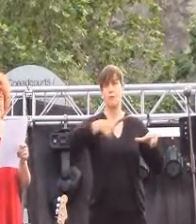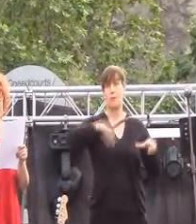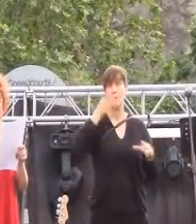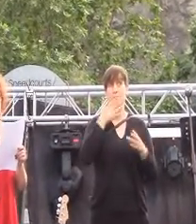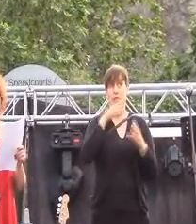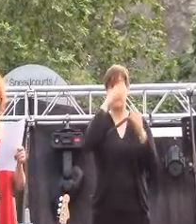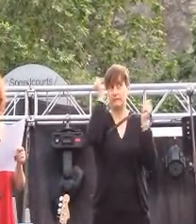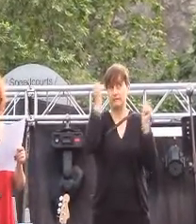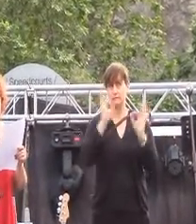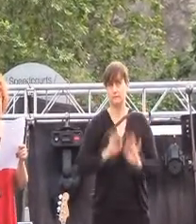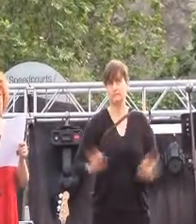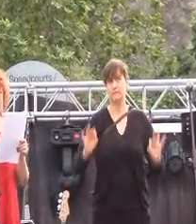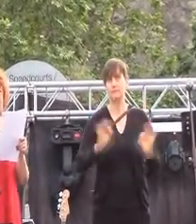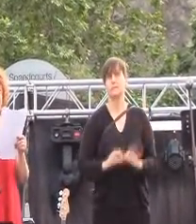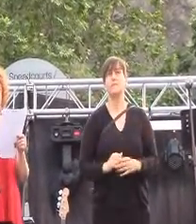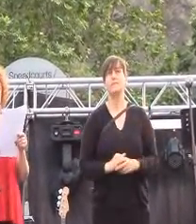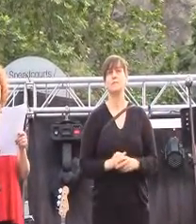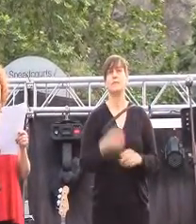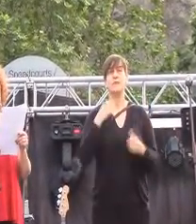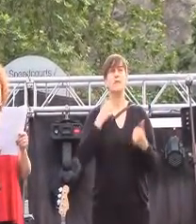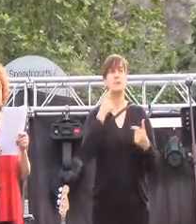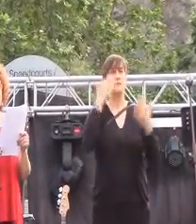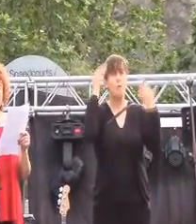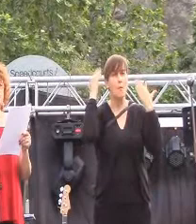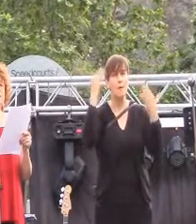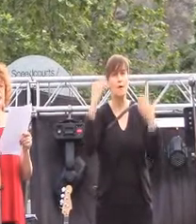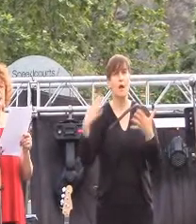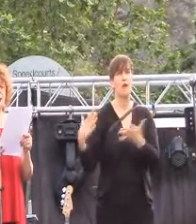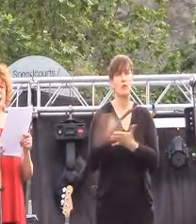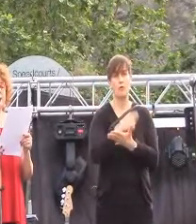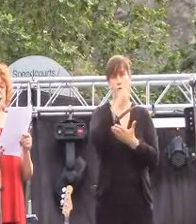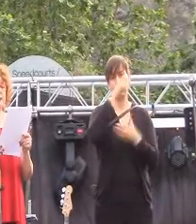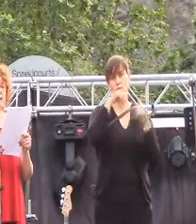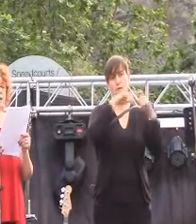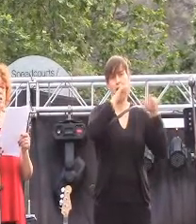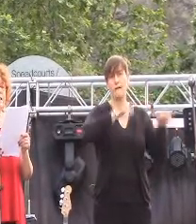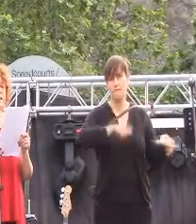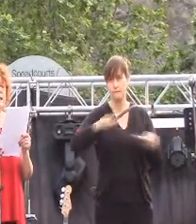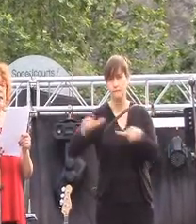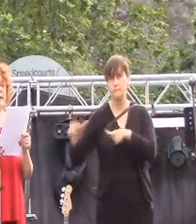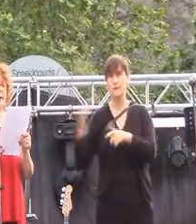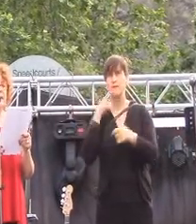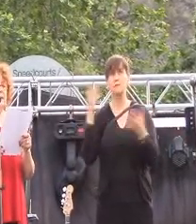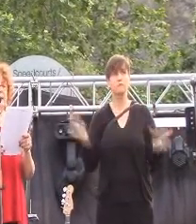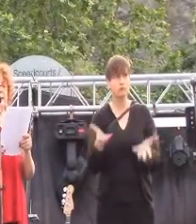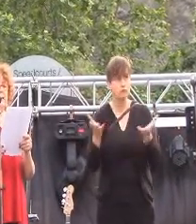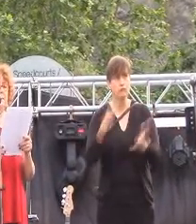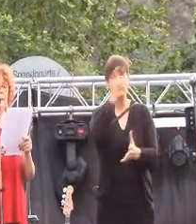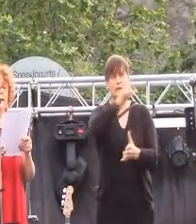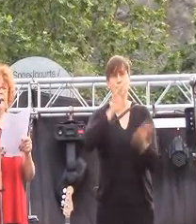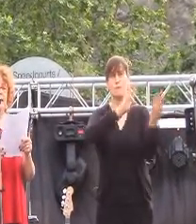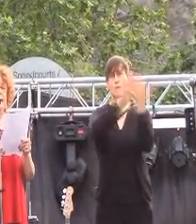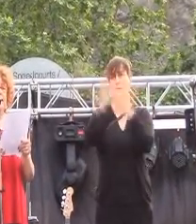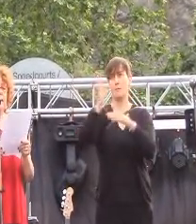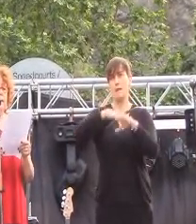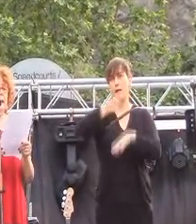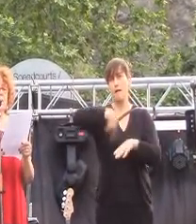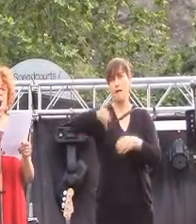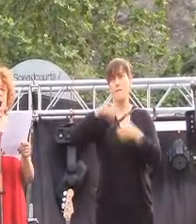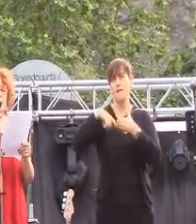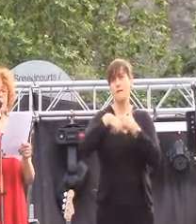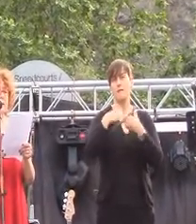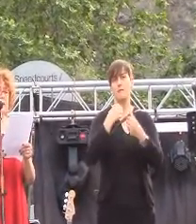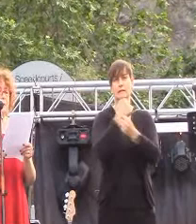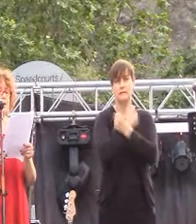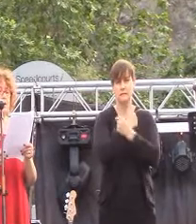no deixar-me'n cap. Des d'aquí, un homenatge a totes elles i encoratjar el veïnat a participar-hi, estimar